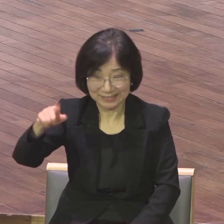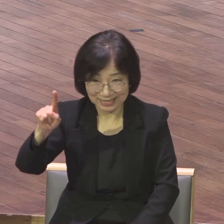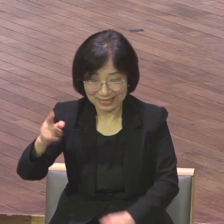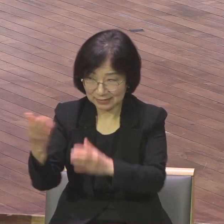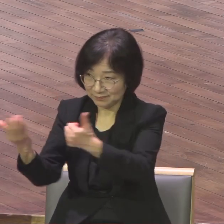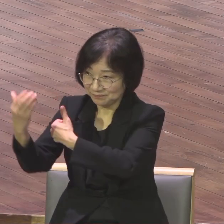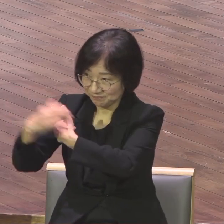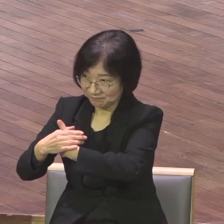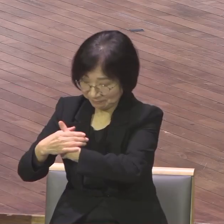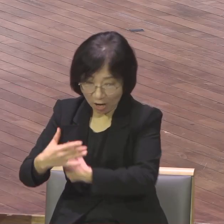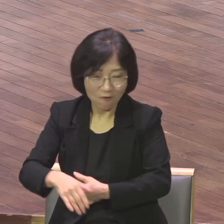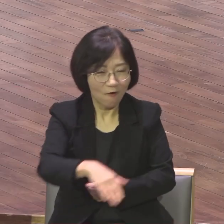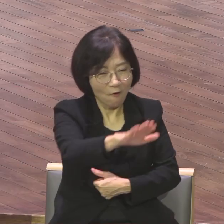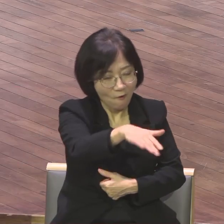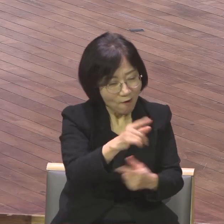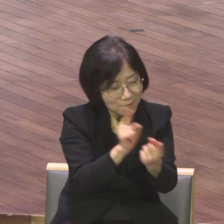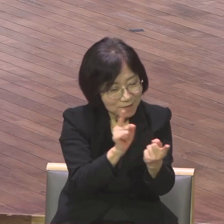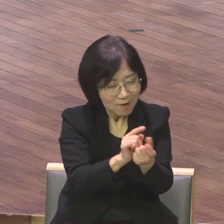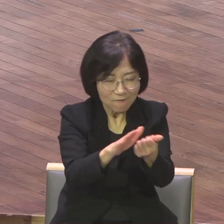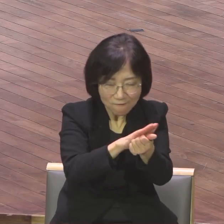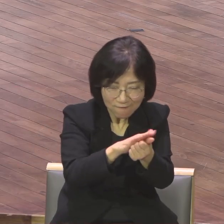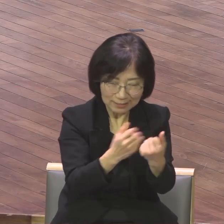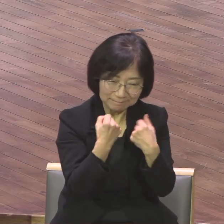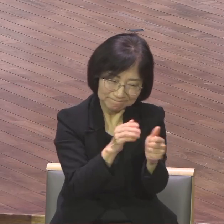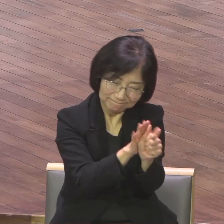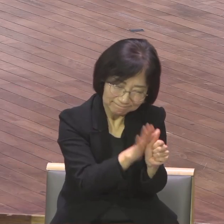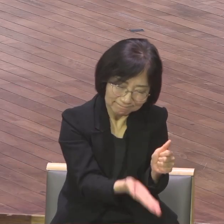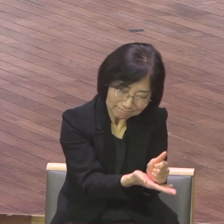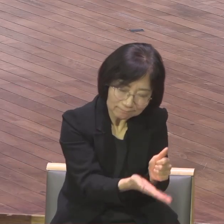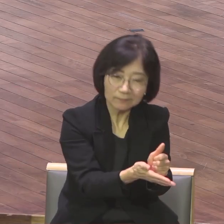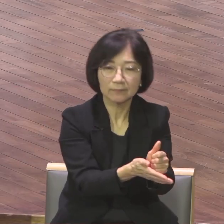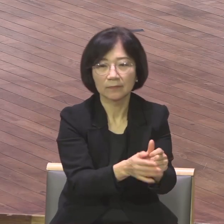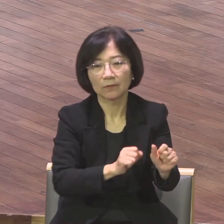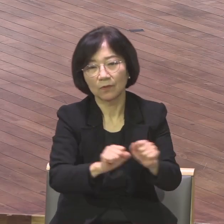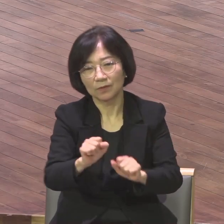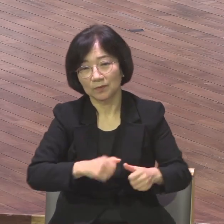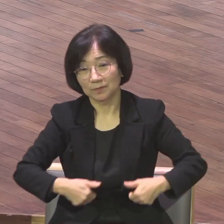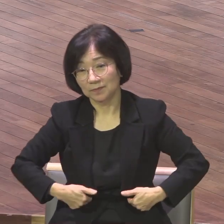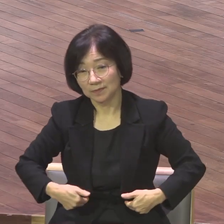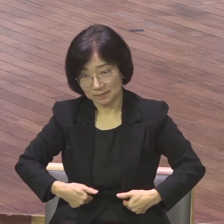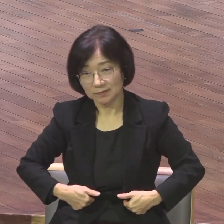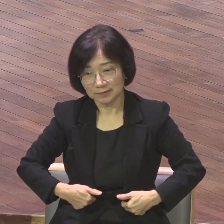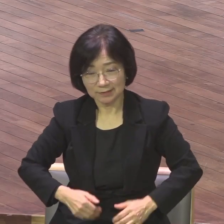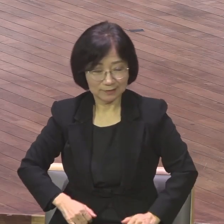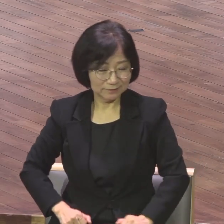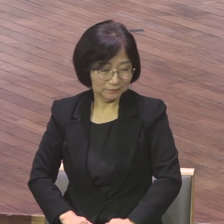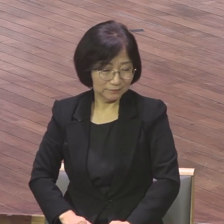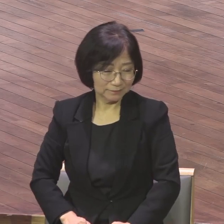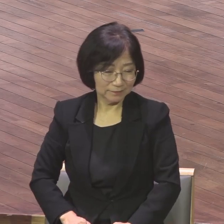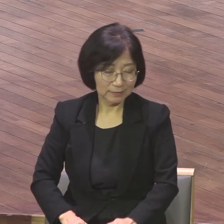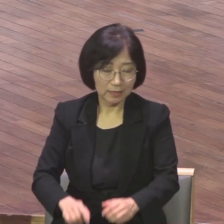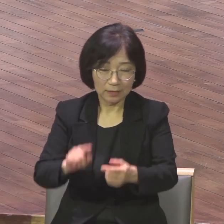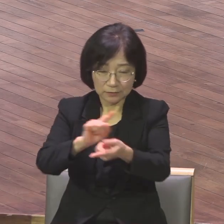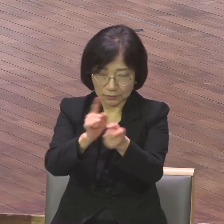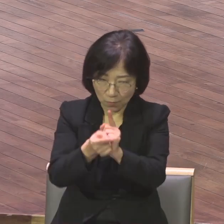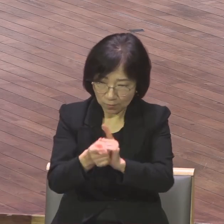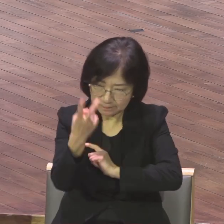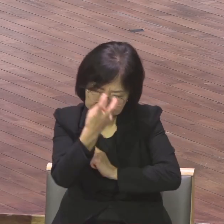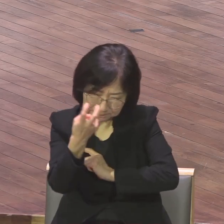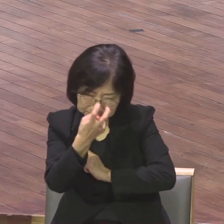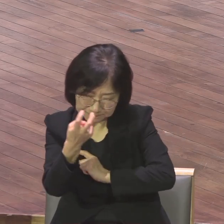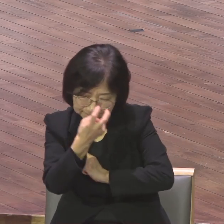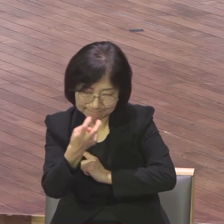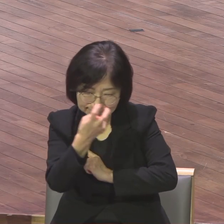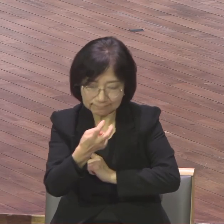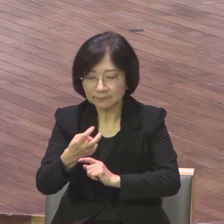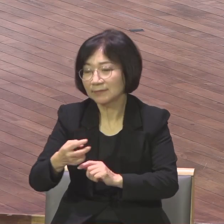격려하고 위로하고 영계 모든 성도들 히브리 10장 24절 말씀처럼 서로 돌아보아